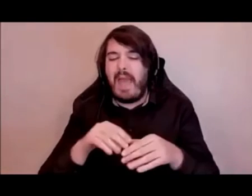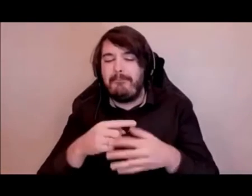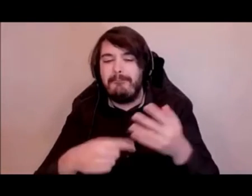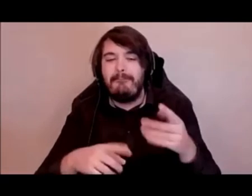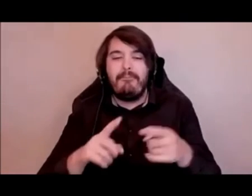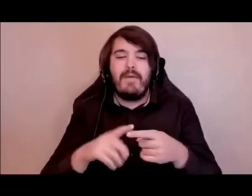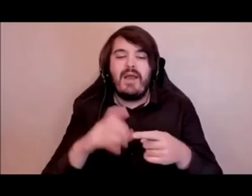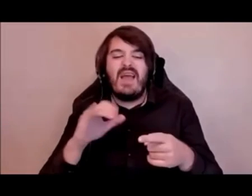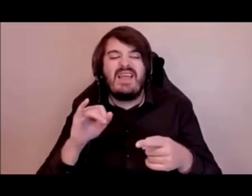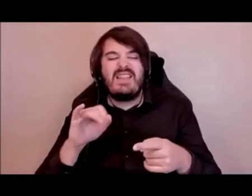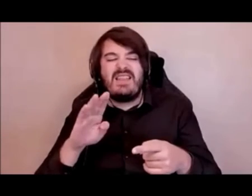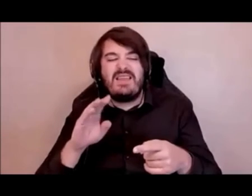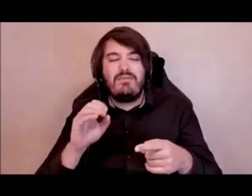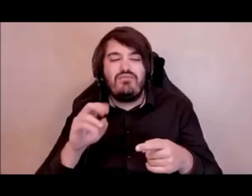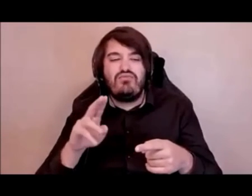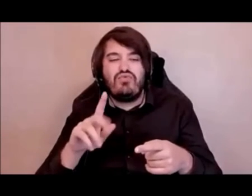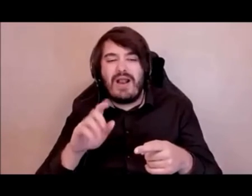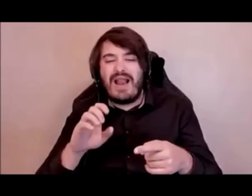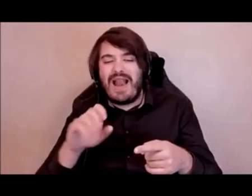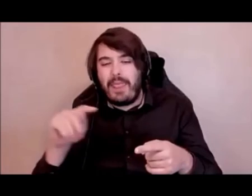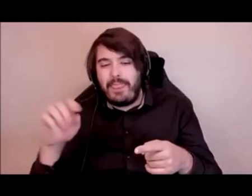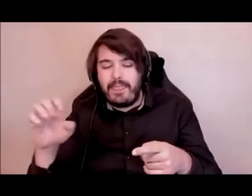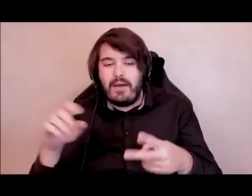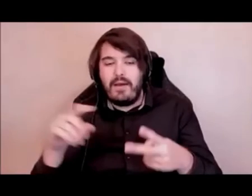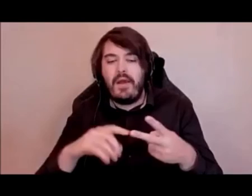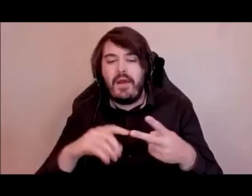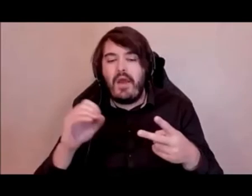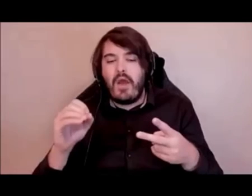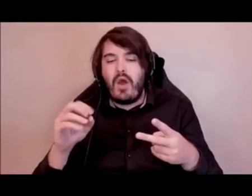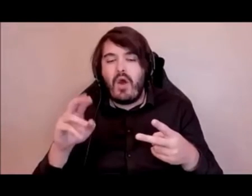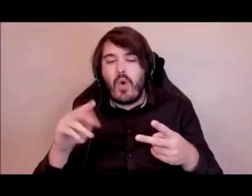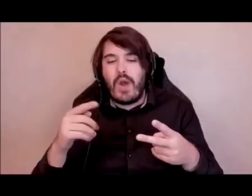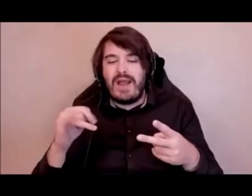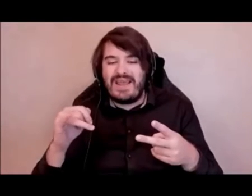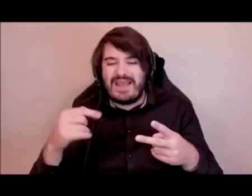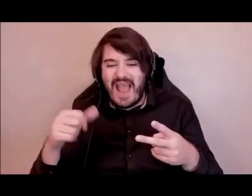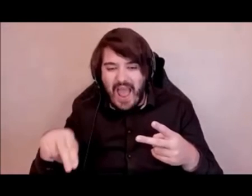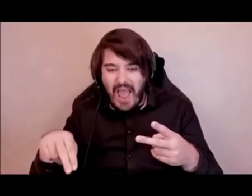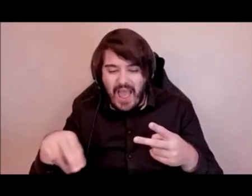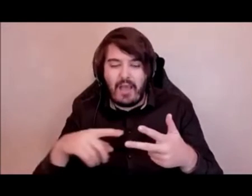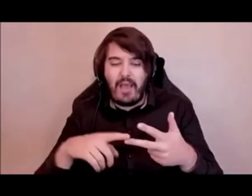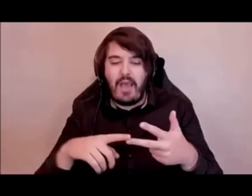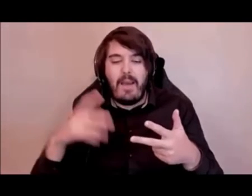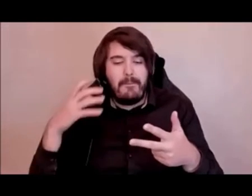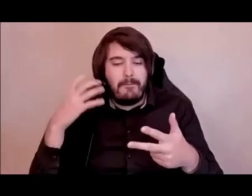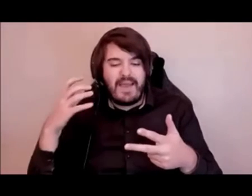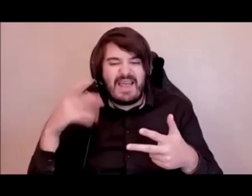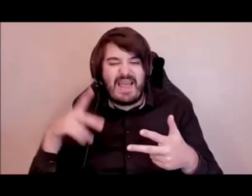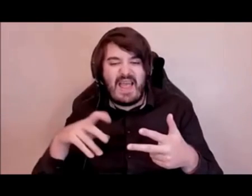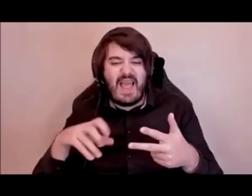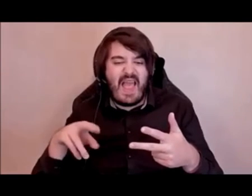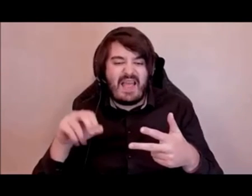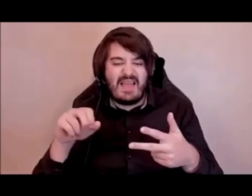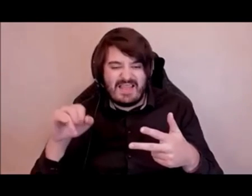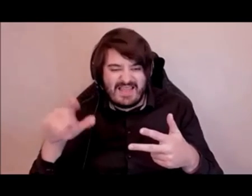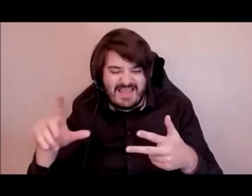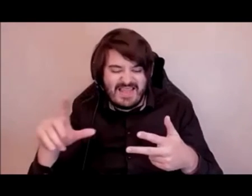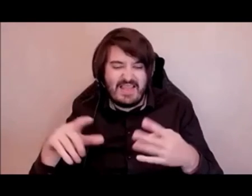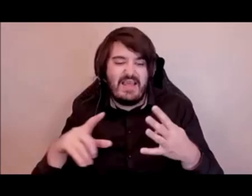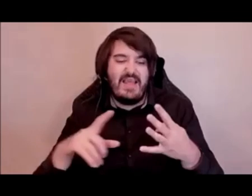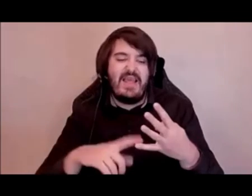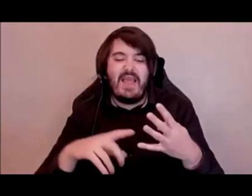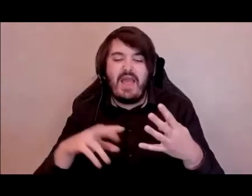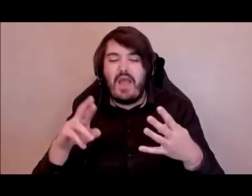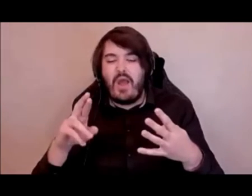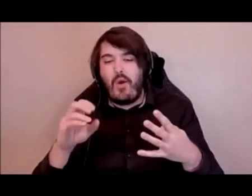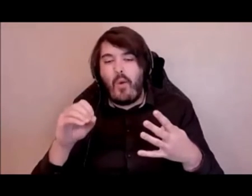la ciboulette, l'origan, le persil et le romarin.